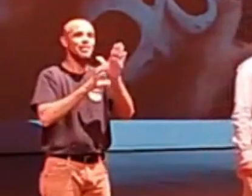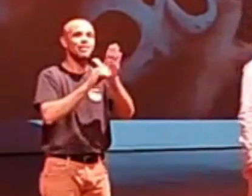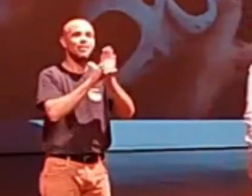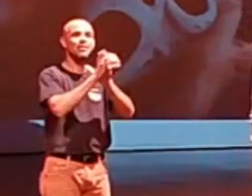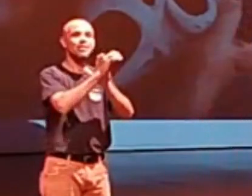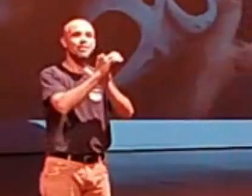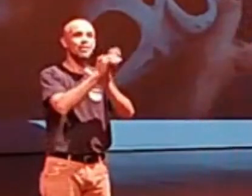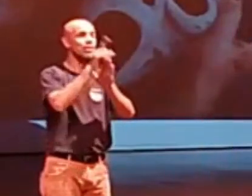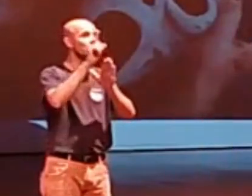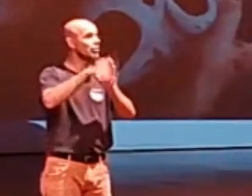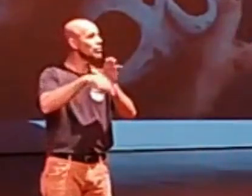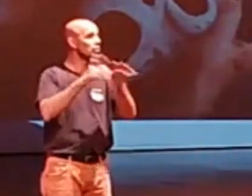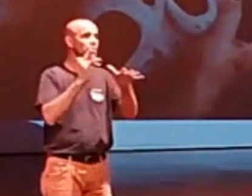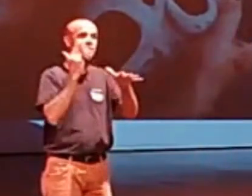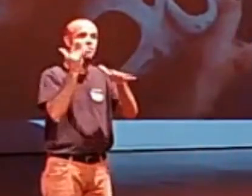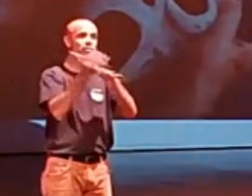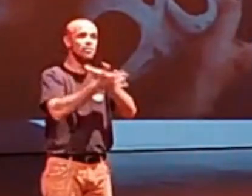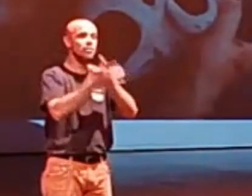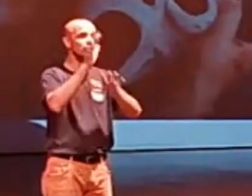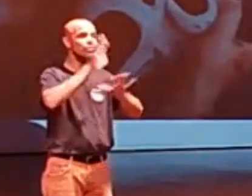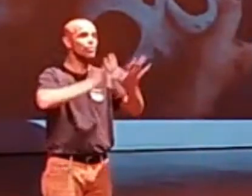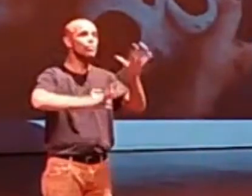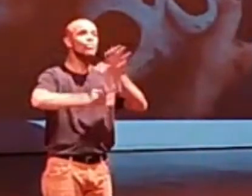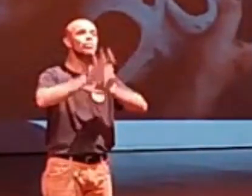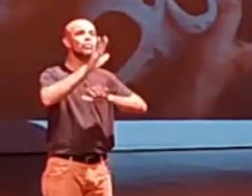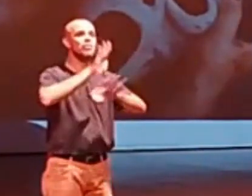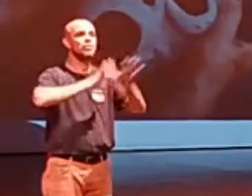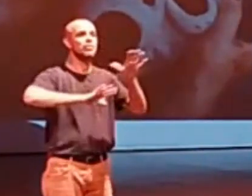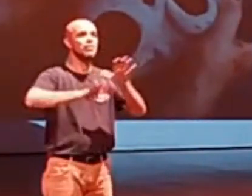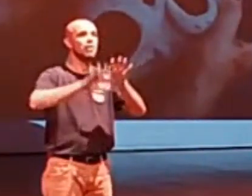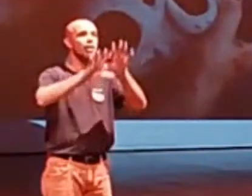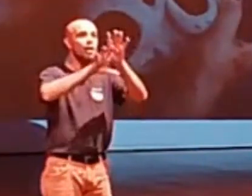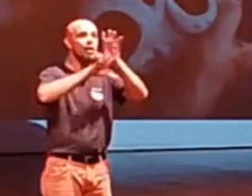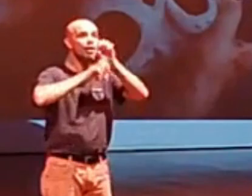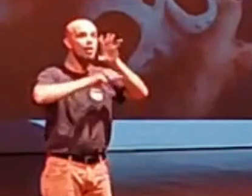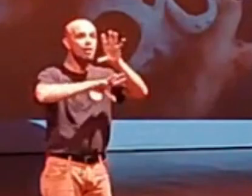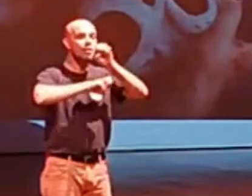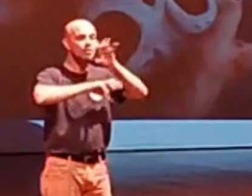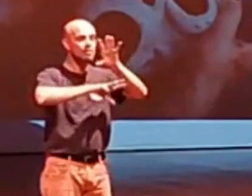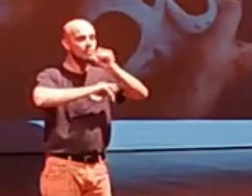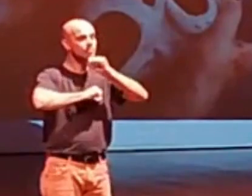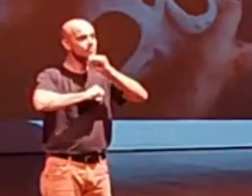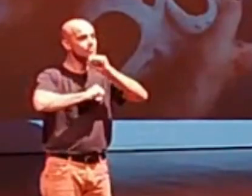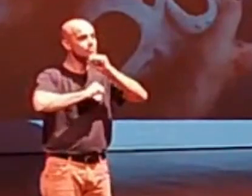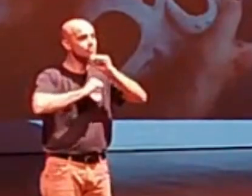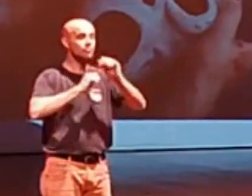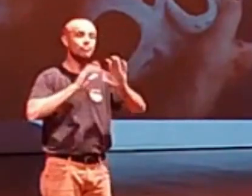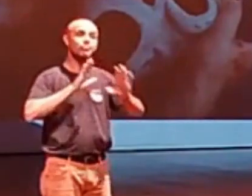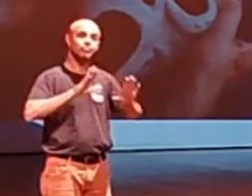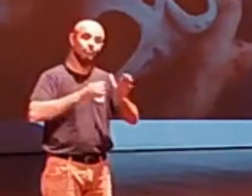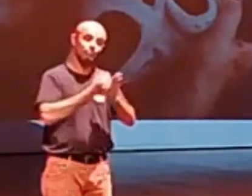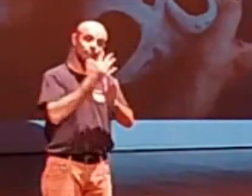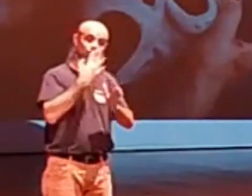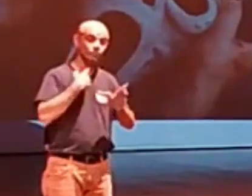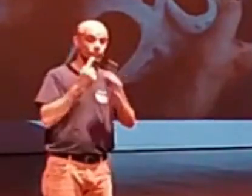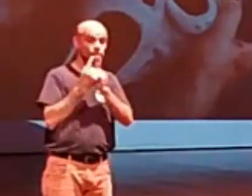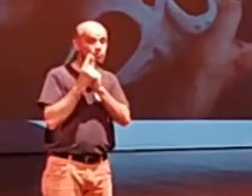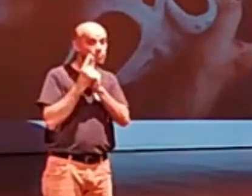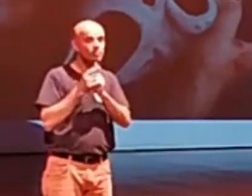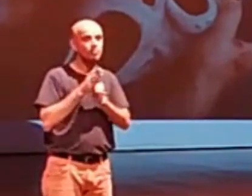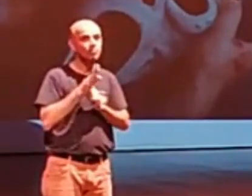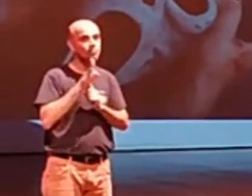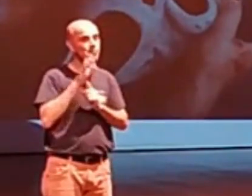apenas uma rede social. Muito cuidado com o que vocês veem na rede social. Muitas vezes eu falo para alguns pacientes assim, olha, aquele passou